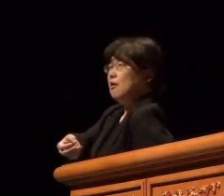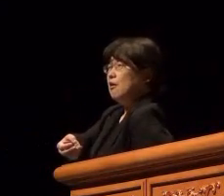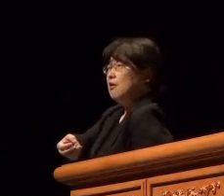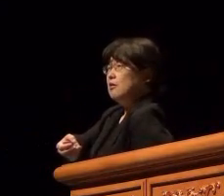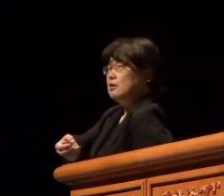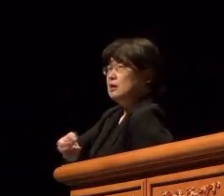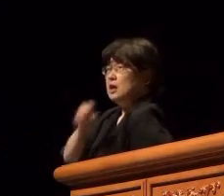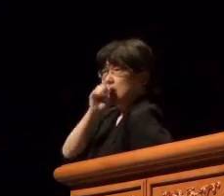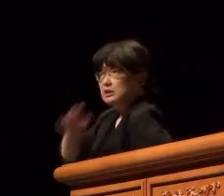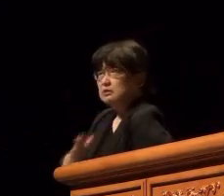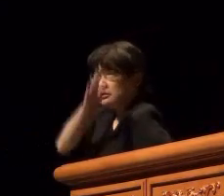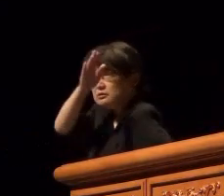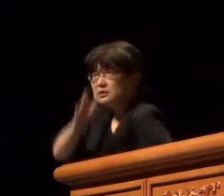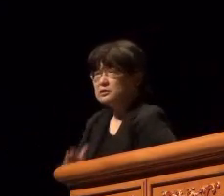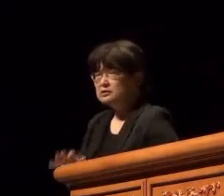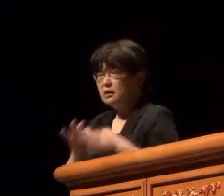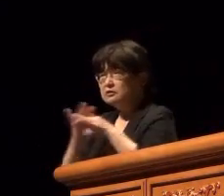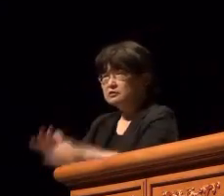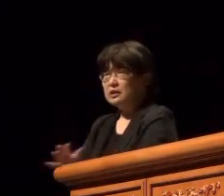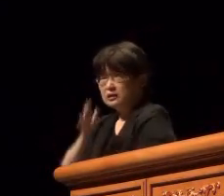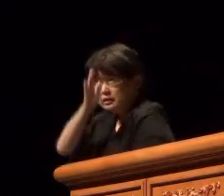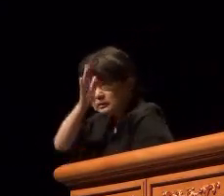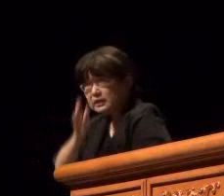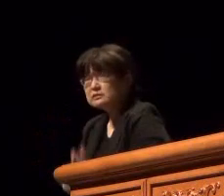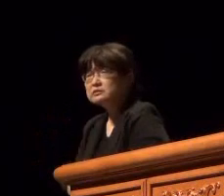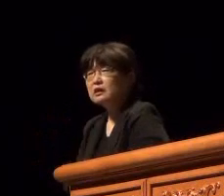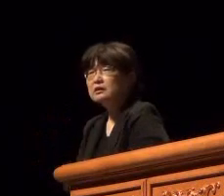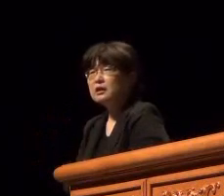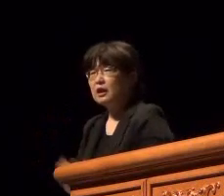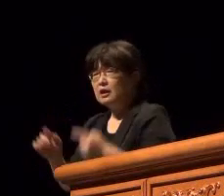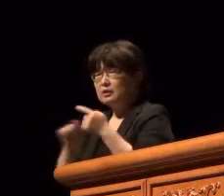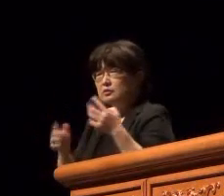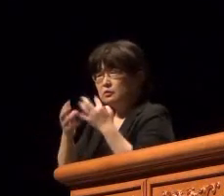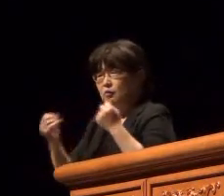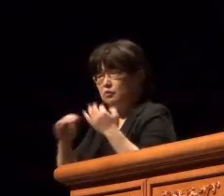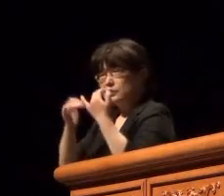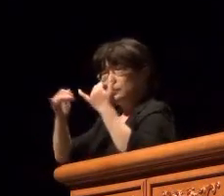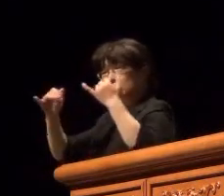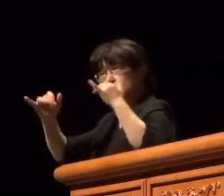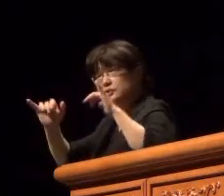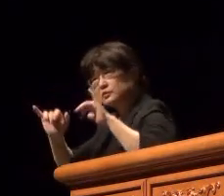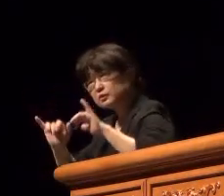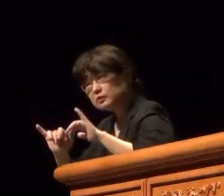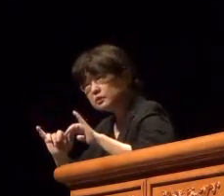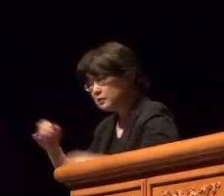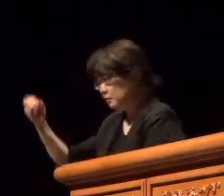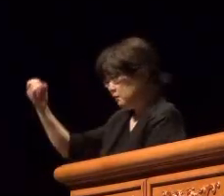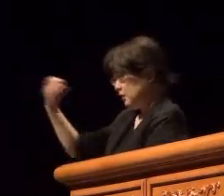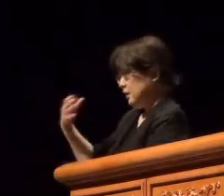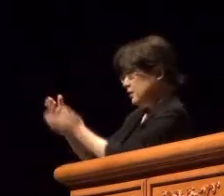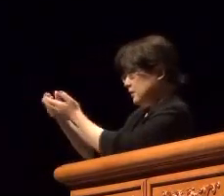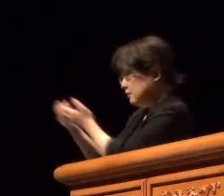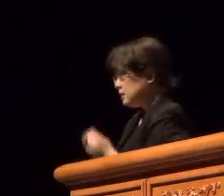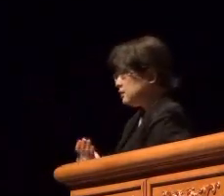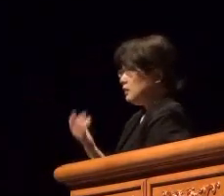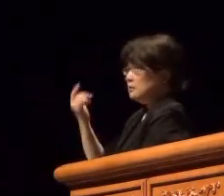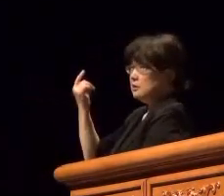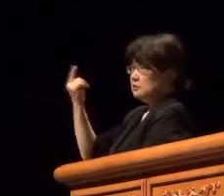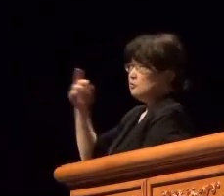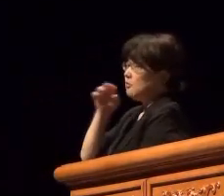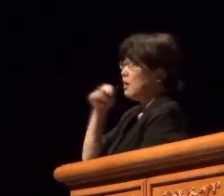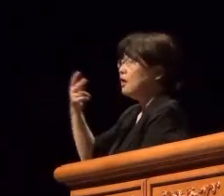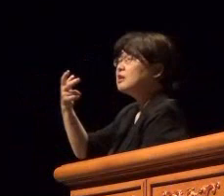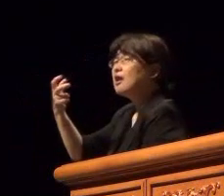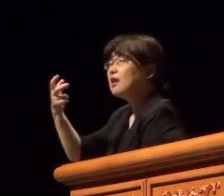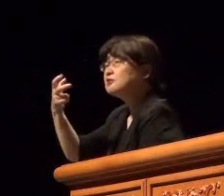言ってください、伝えてください、一人でも多くの人にと声をかけてくださったのは70